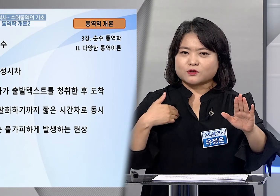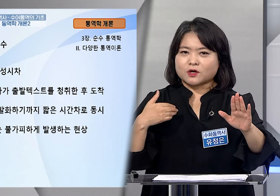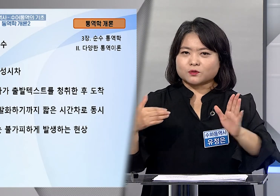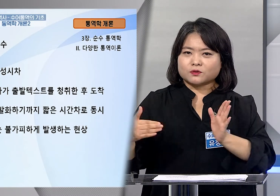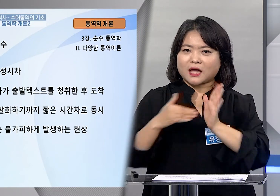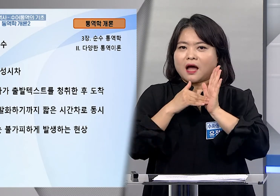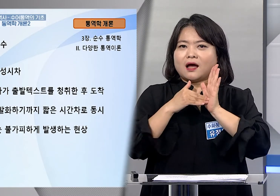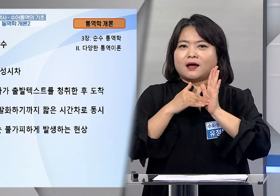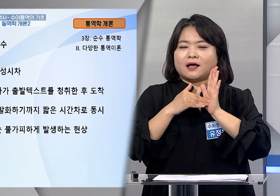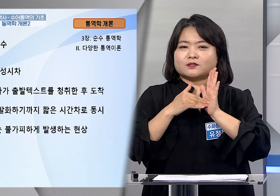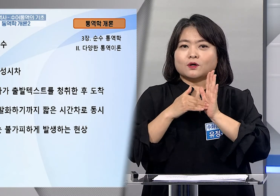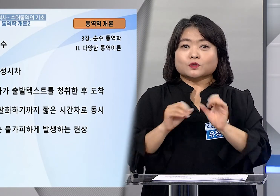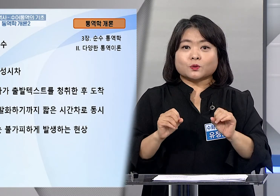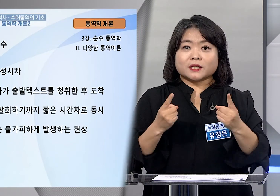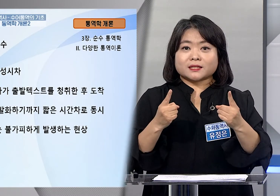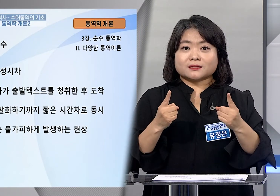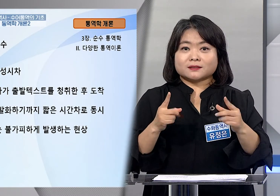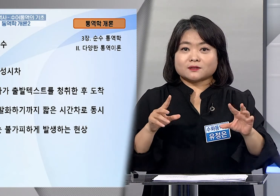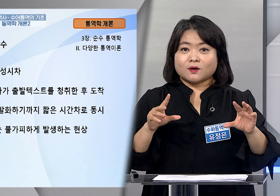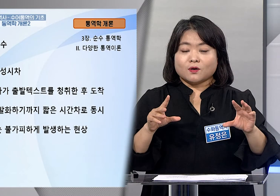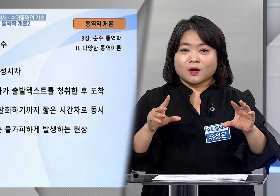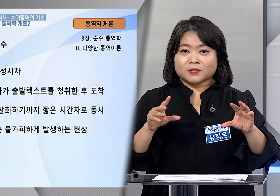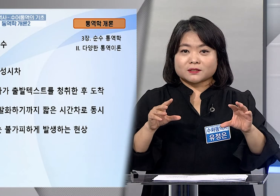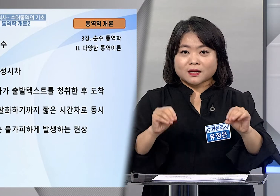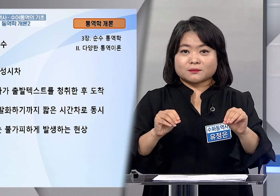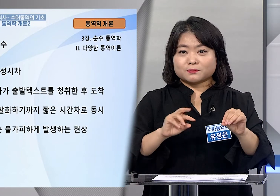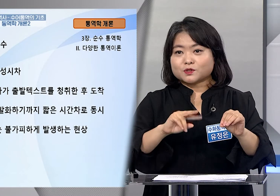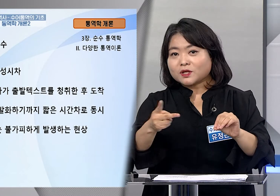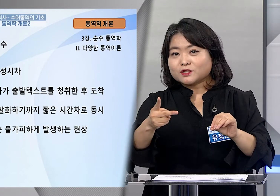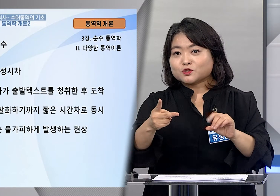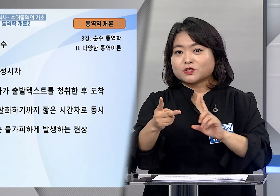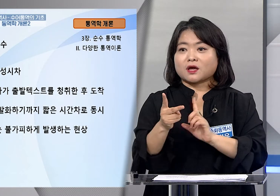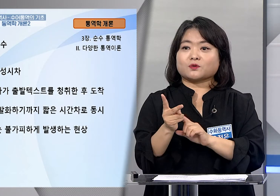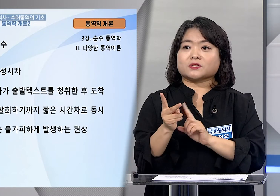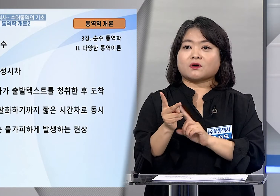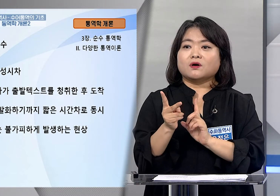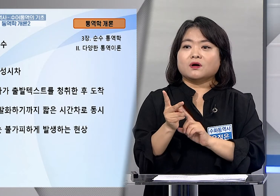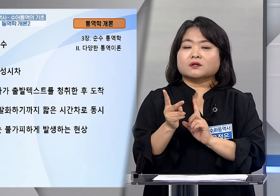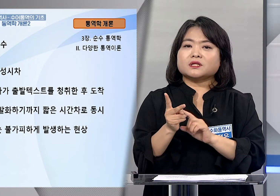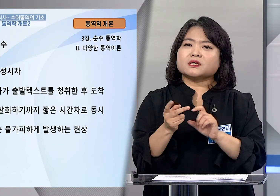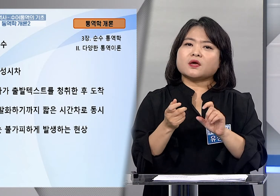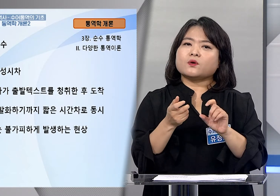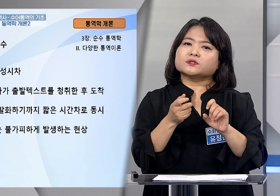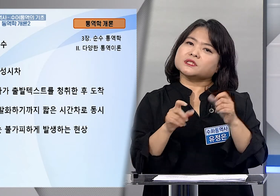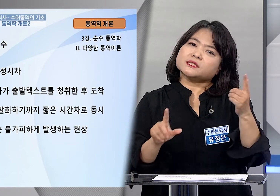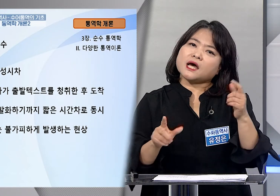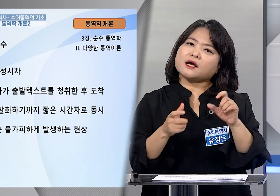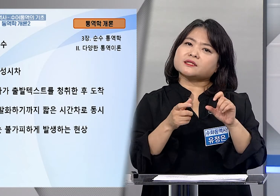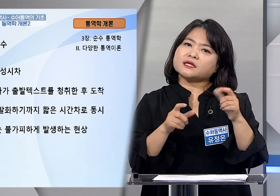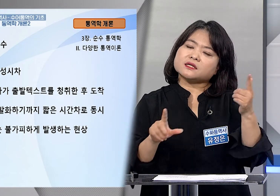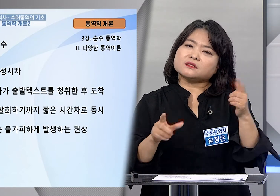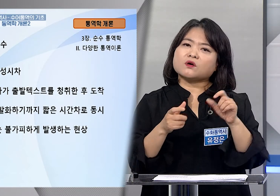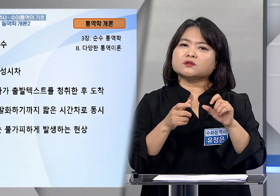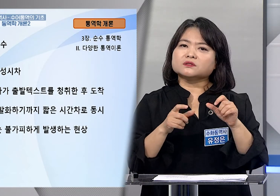내수화도 다 해서 동시에 딱 끝나서 화면이 딱 전환될 수 있게 하기 위해서 그런데 이게요 시차가 생기는 것은